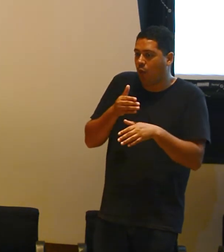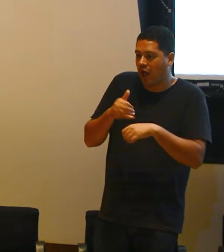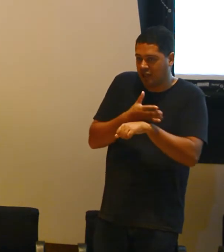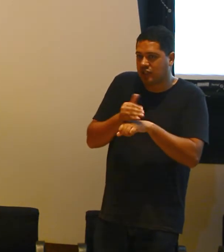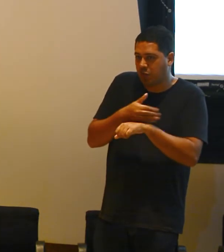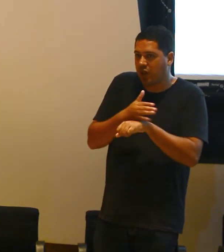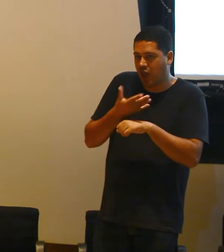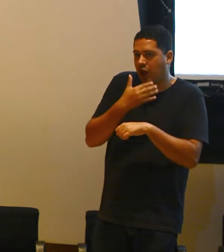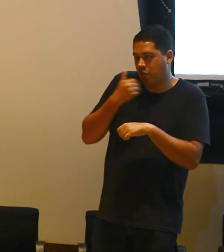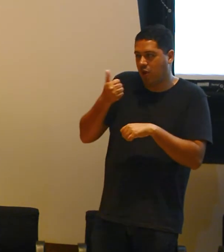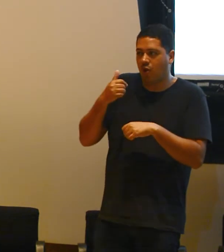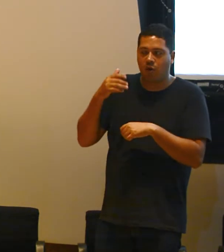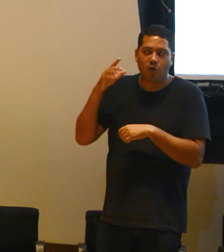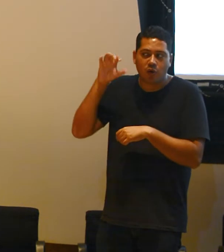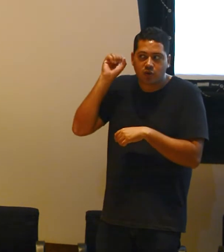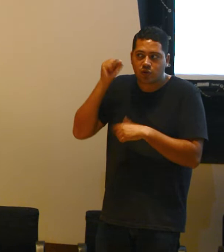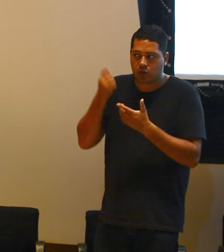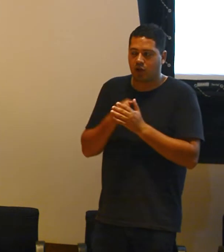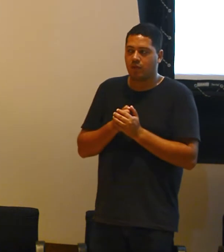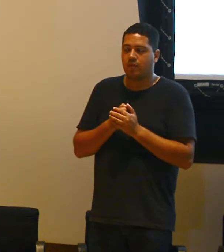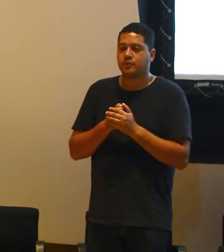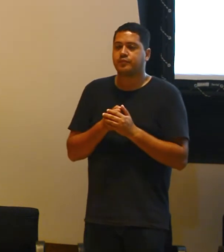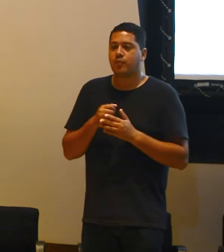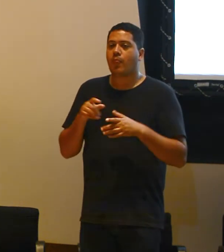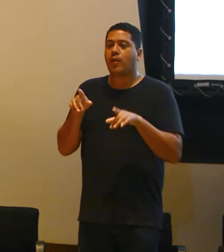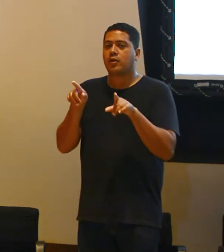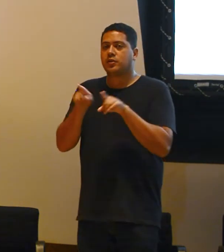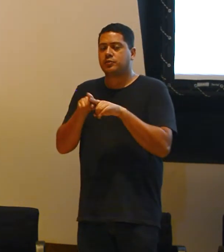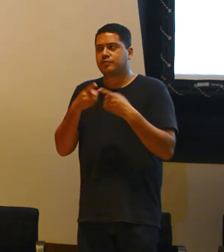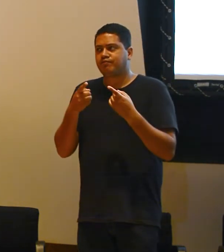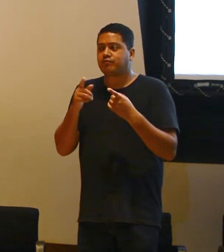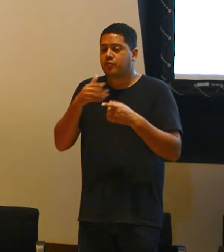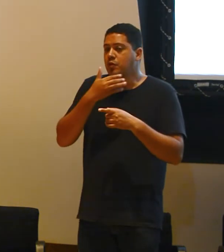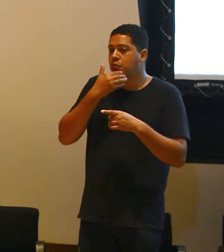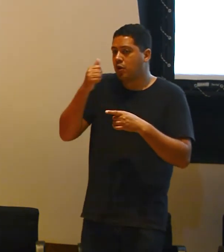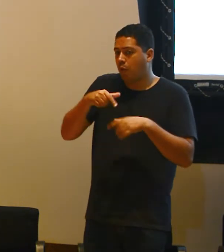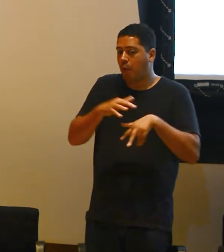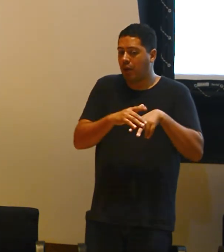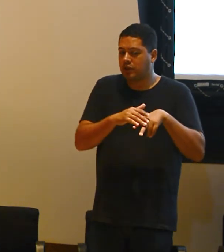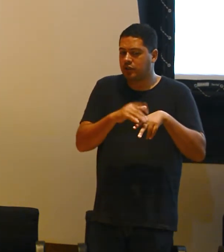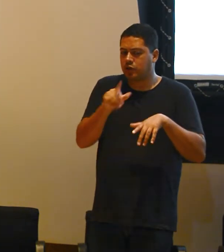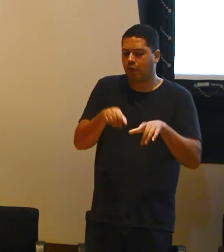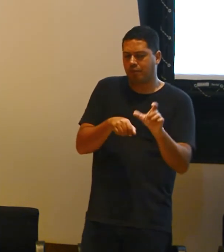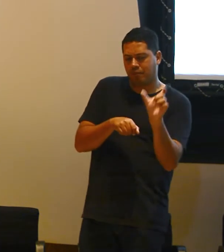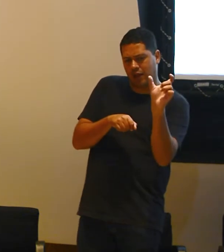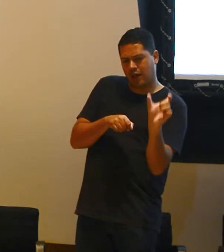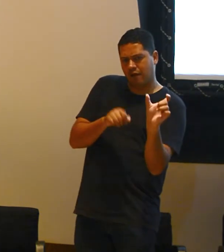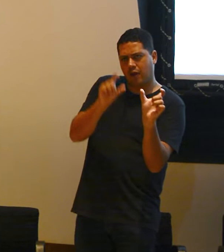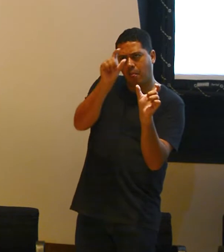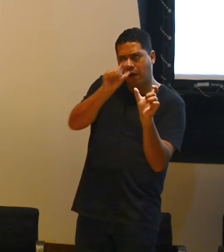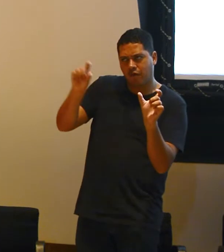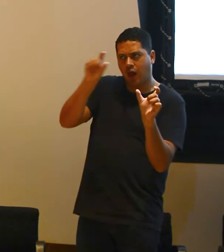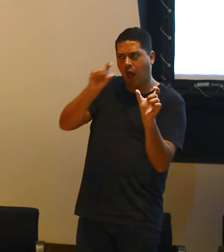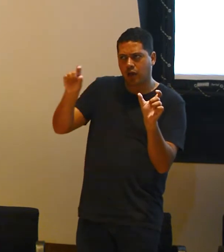destaque acústico, a gente sempre fala, é o momento que eu quero que o paciente pegue essa palavra-chave na frase, então eu preciso